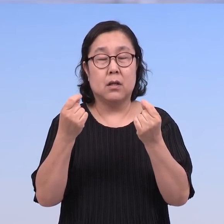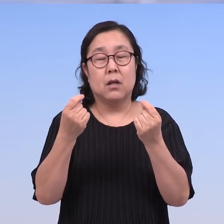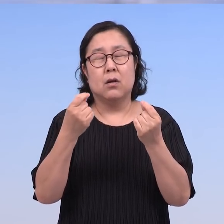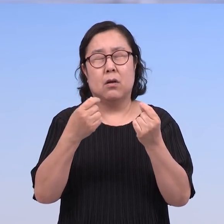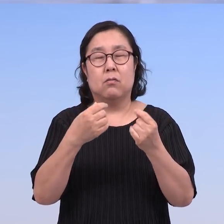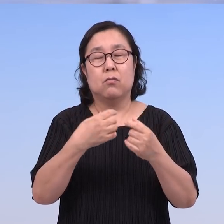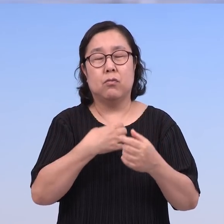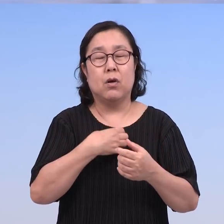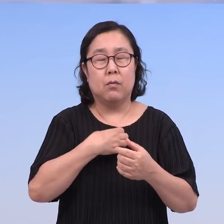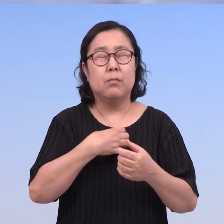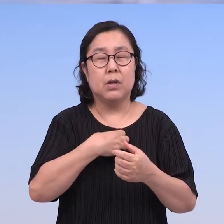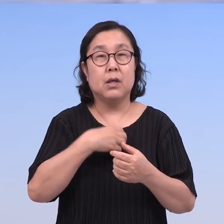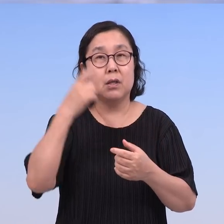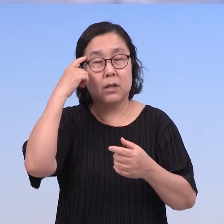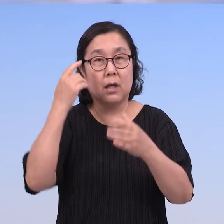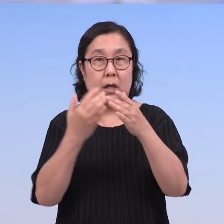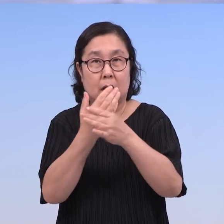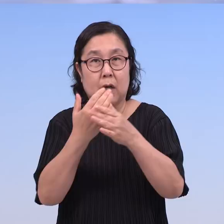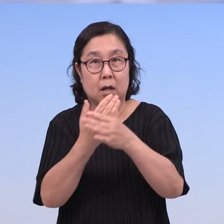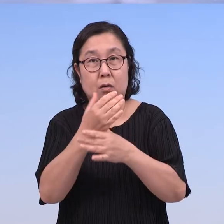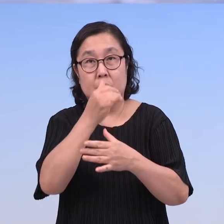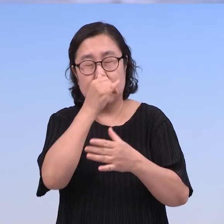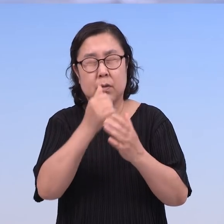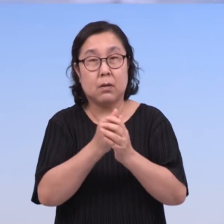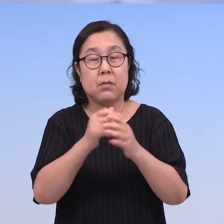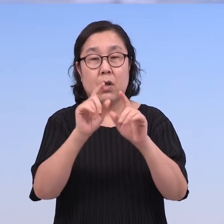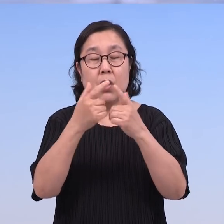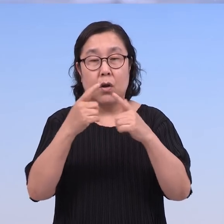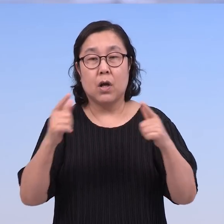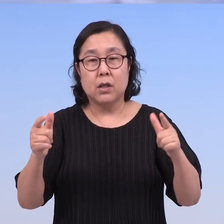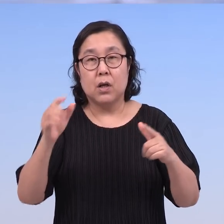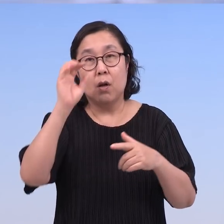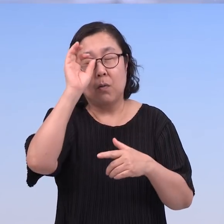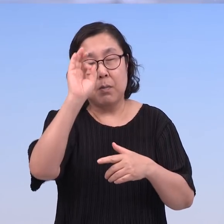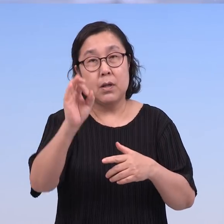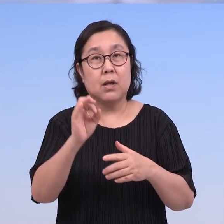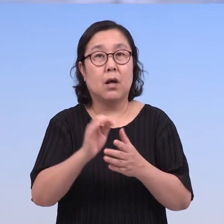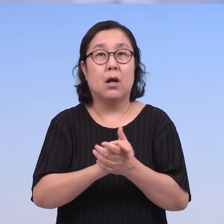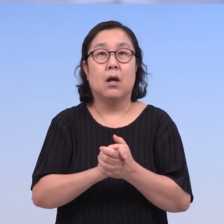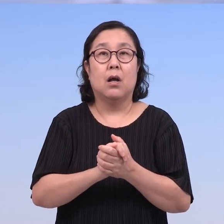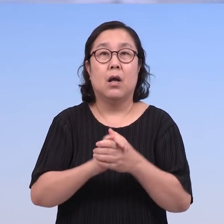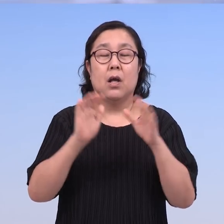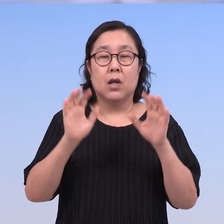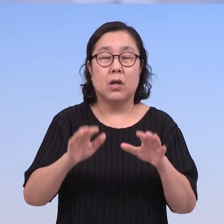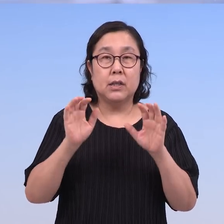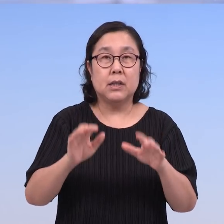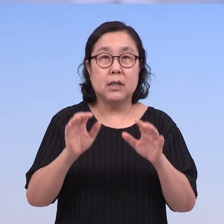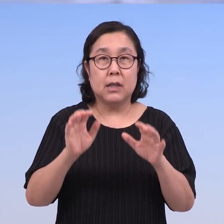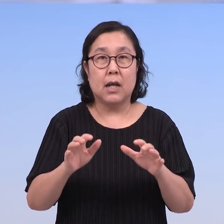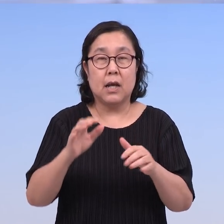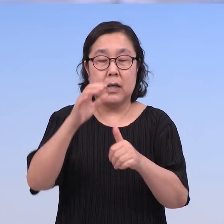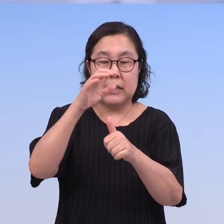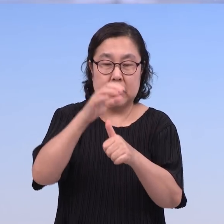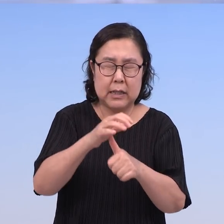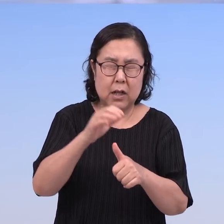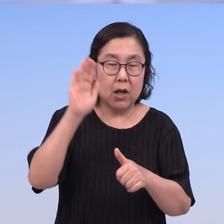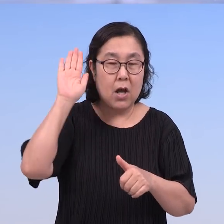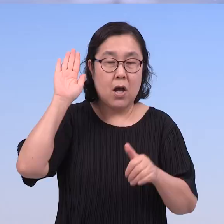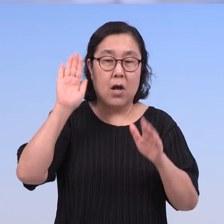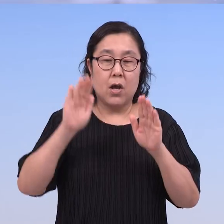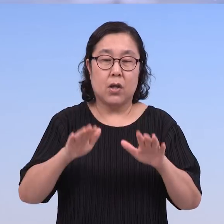있는 현실 아닙니까? 그래서 제가 이런 거 저런 거를 보면서 참 현실에 그